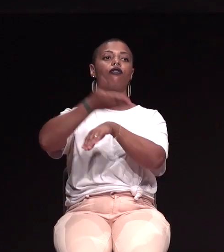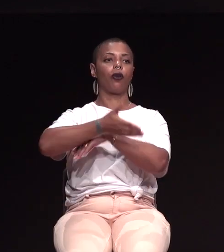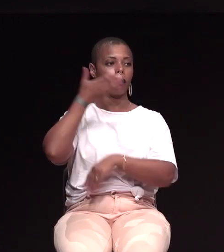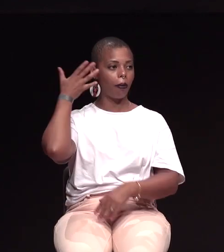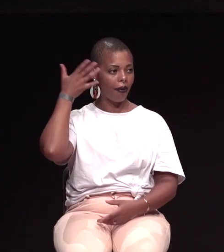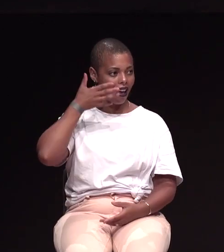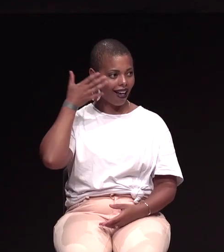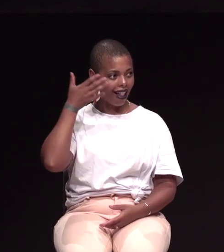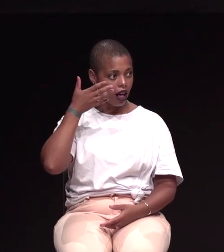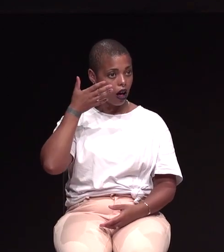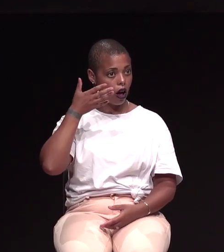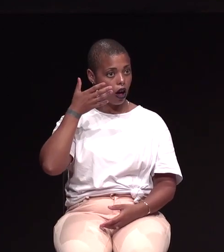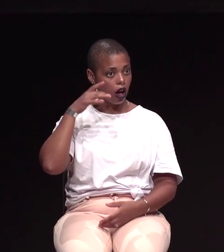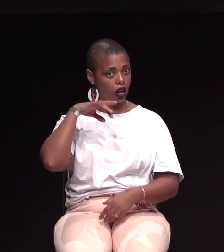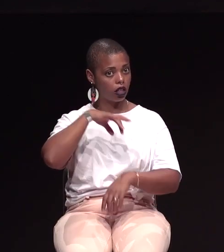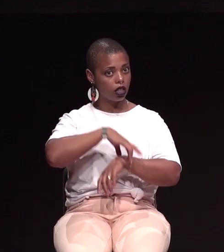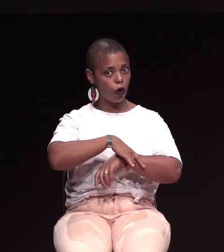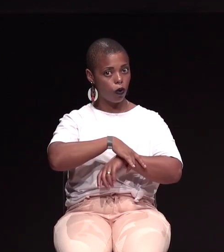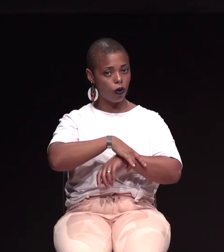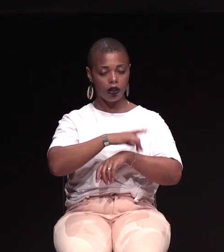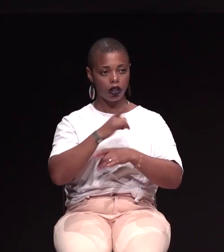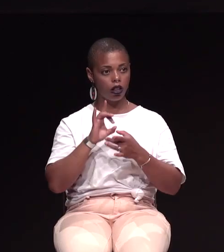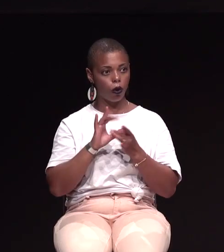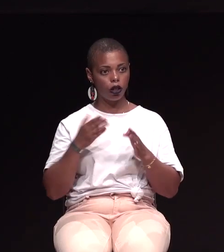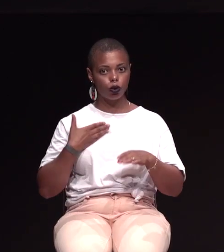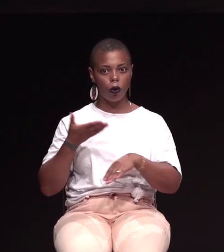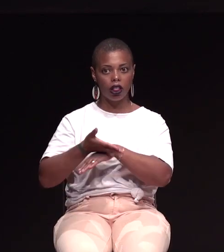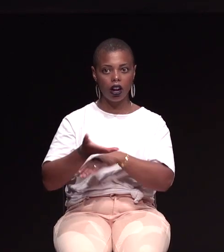palestra e o segurança não me deixou entrar.